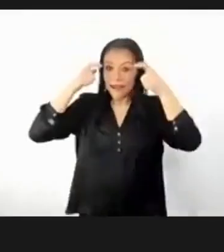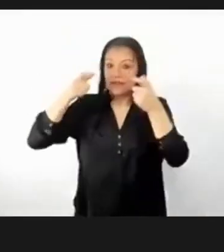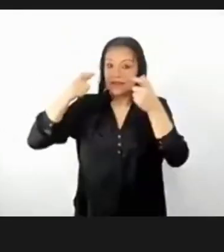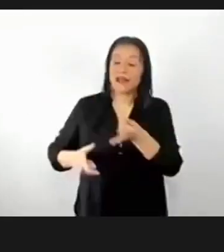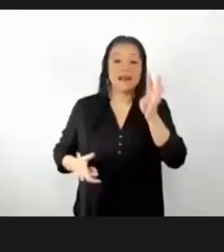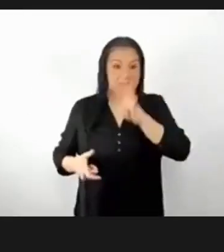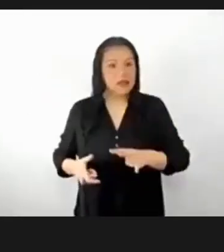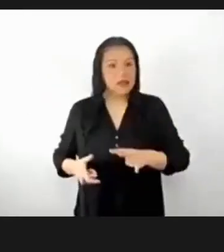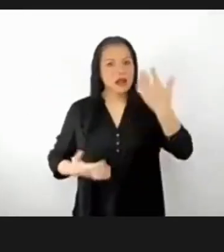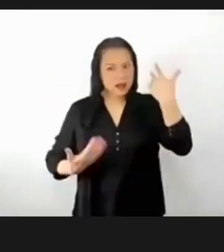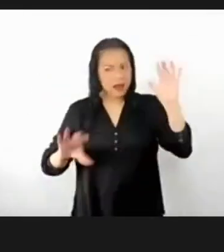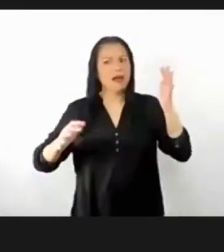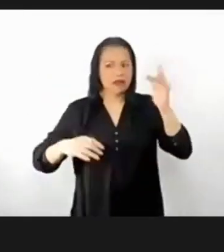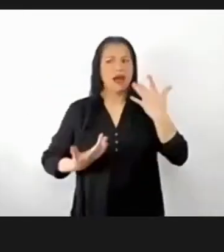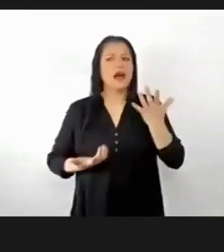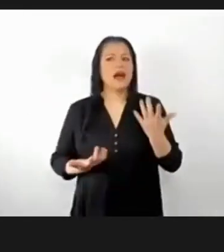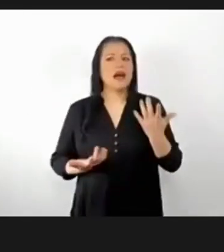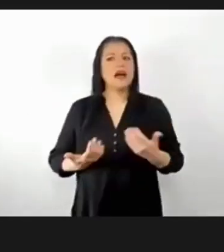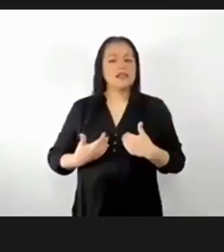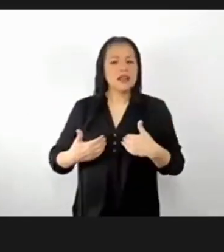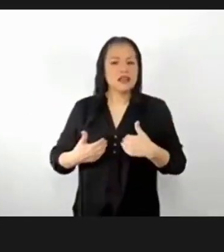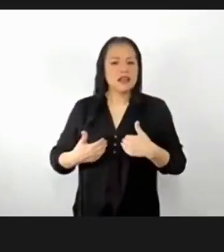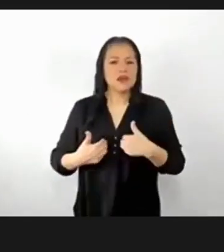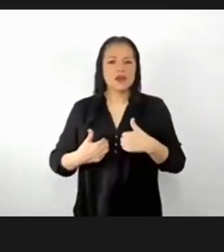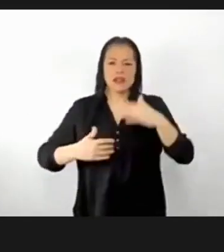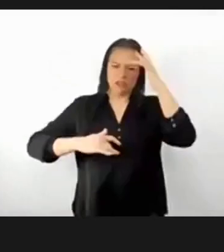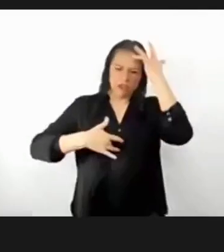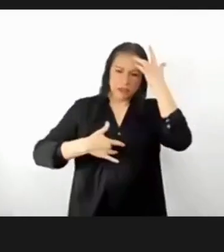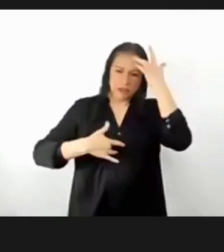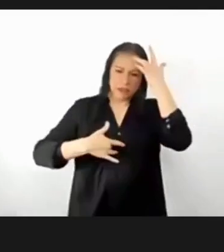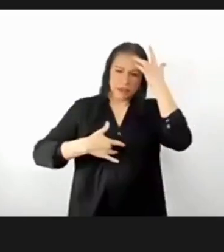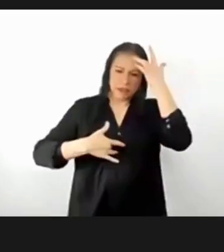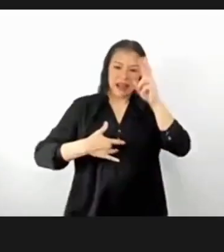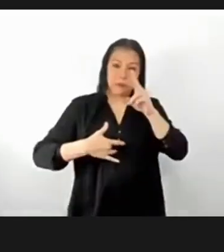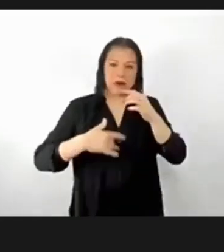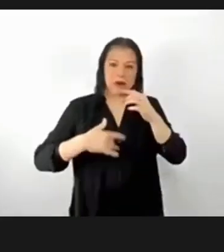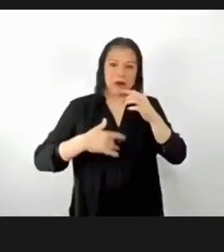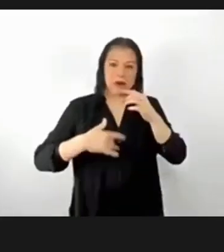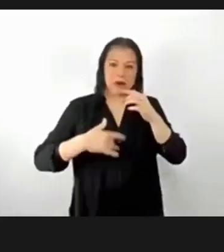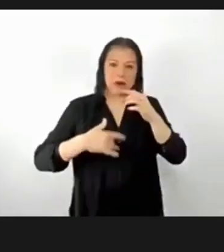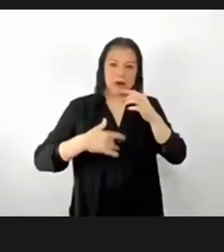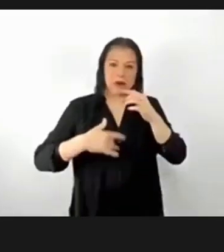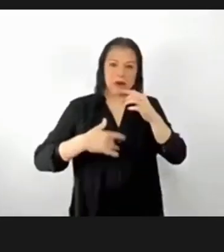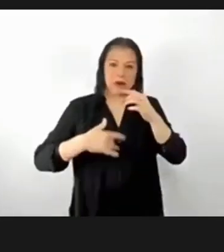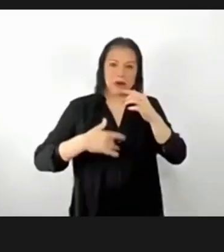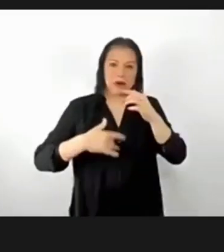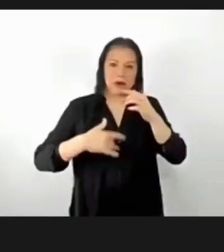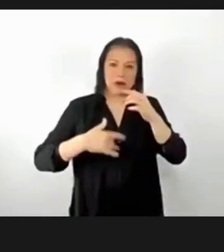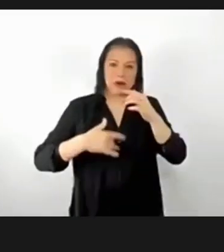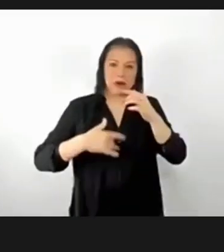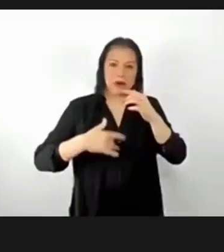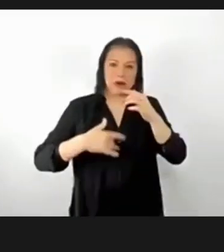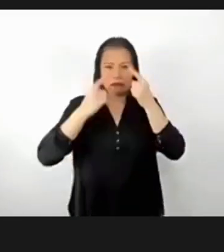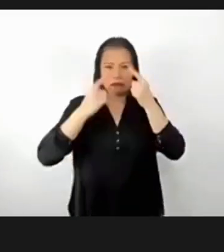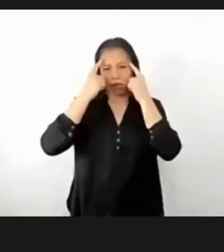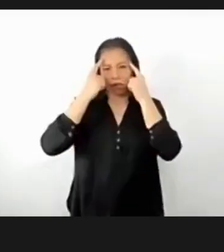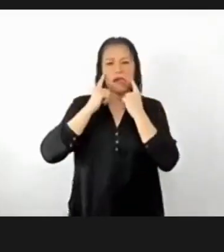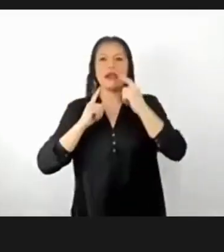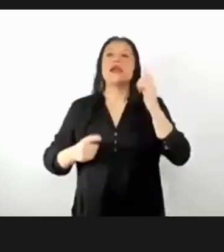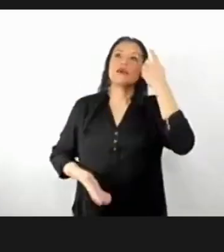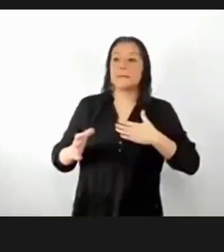Inglaterra, que había tenido la viruela y había quedado desfigurada y ella tenía miedo que los demás miembros de la familia